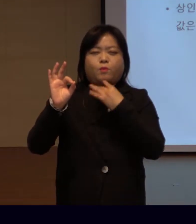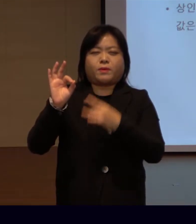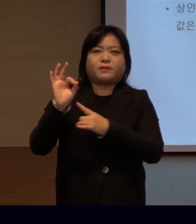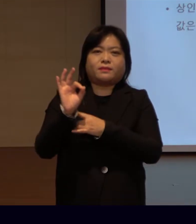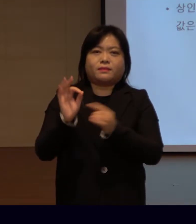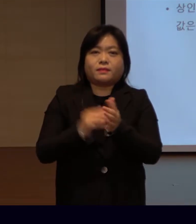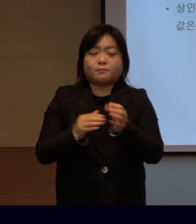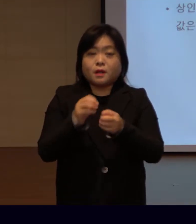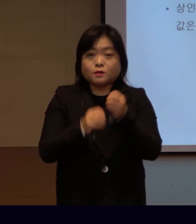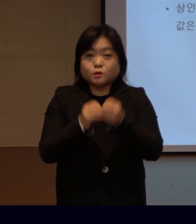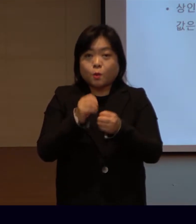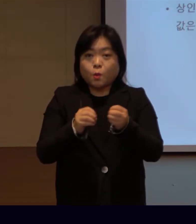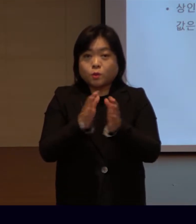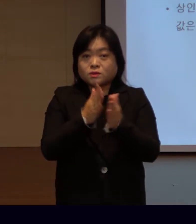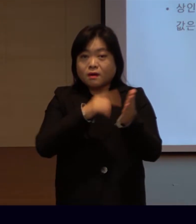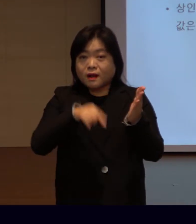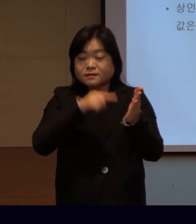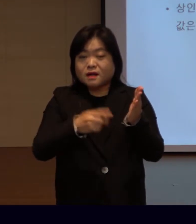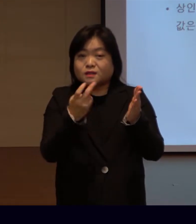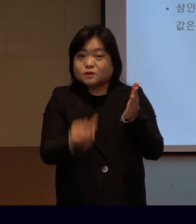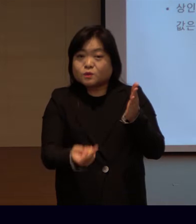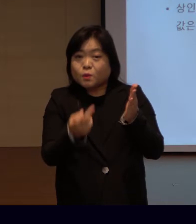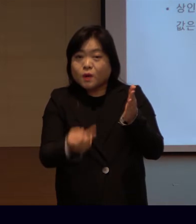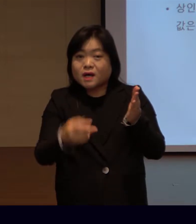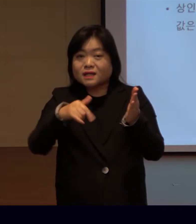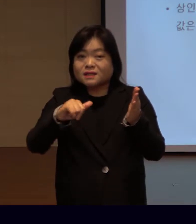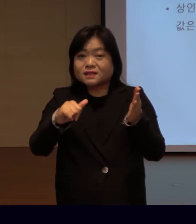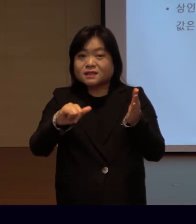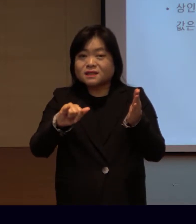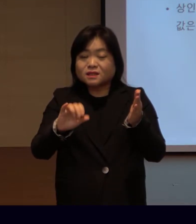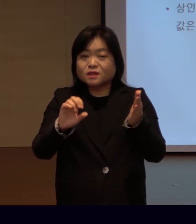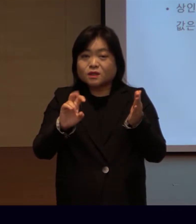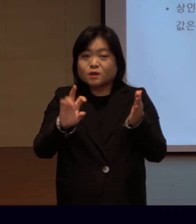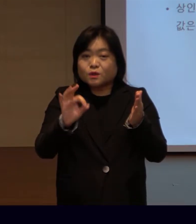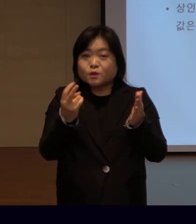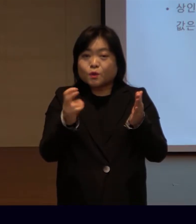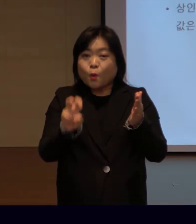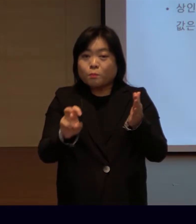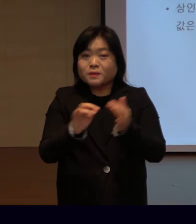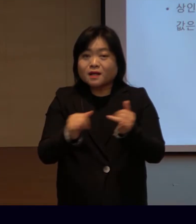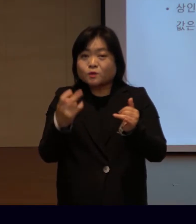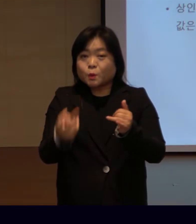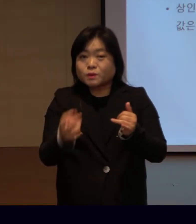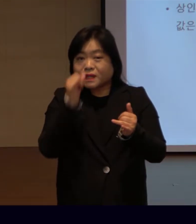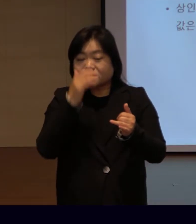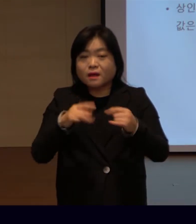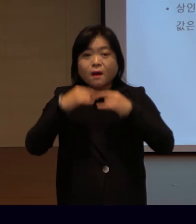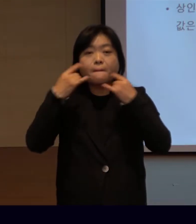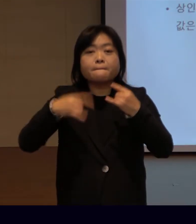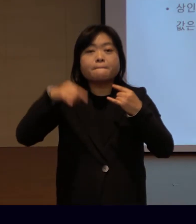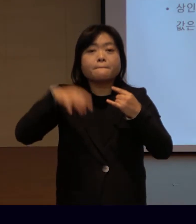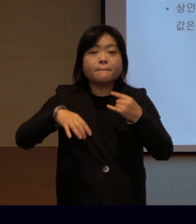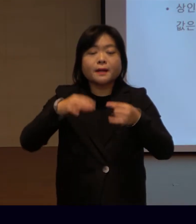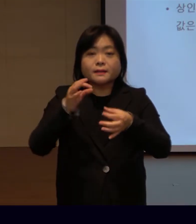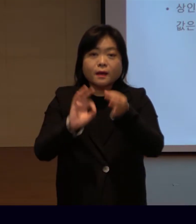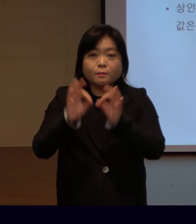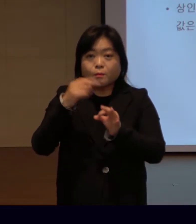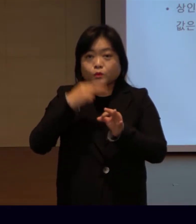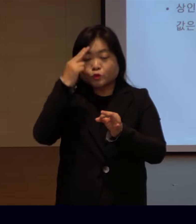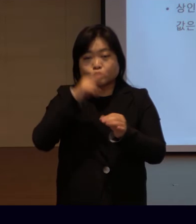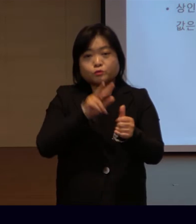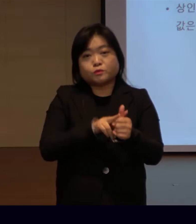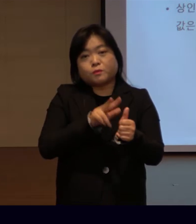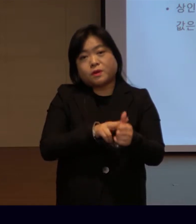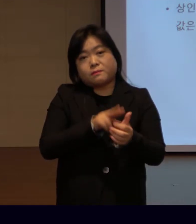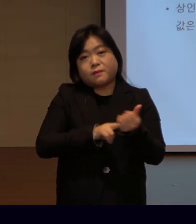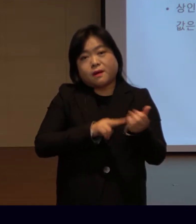사실은 소설에서 동생인 기욤이라는 동생이 있는데 이 사람의 파리에서 포도주 그 도매상을